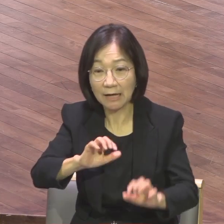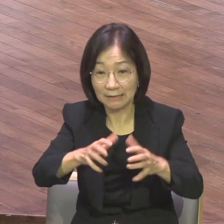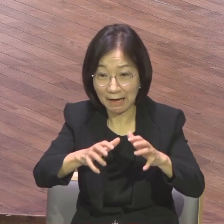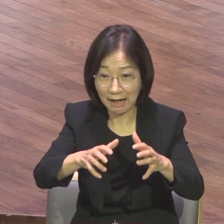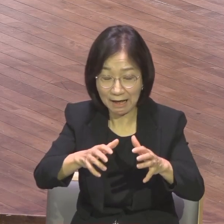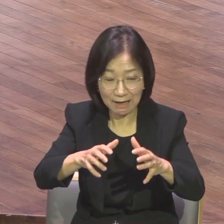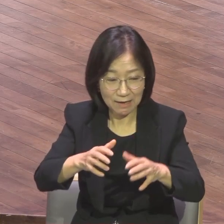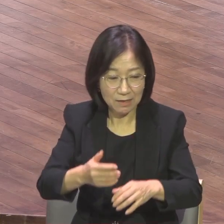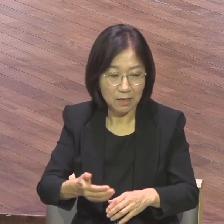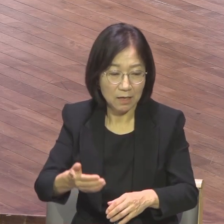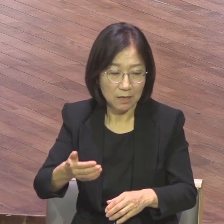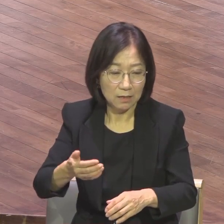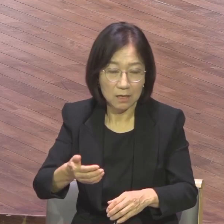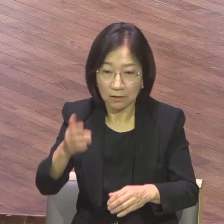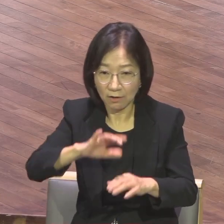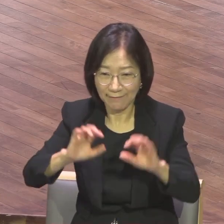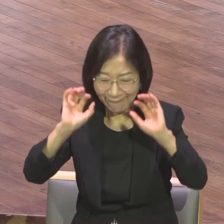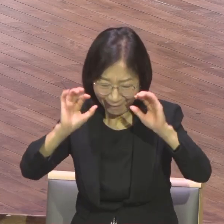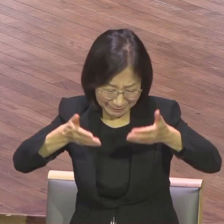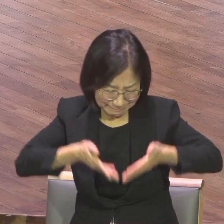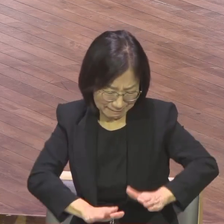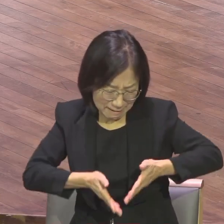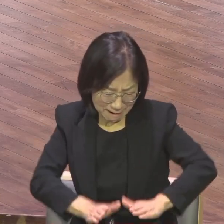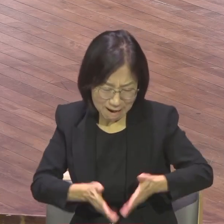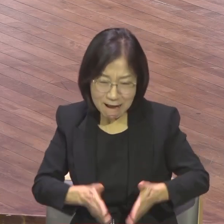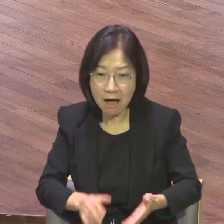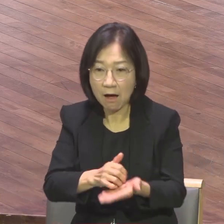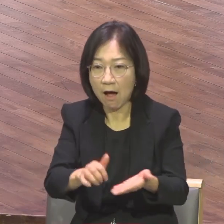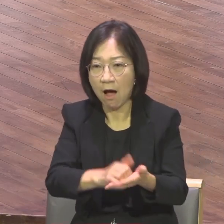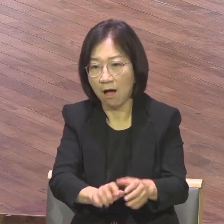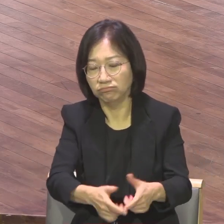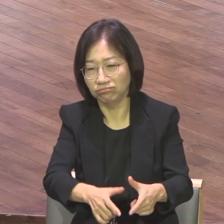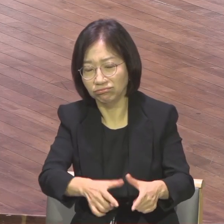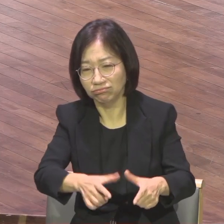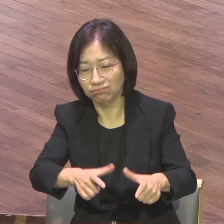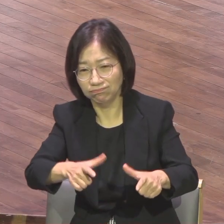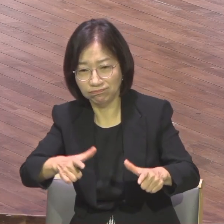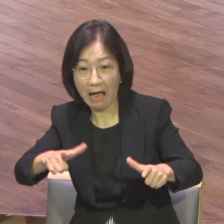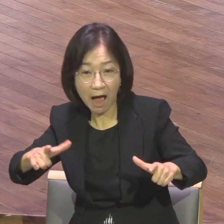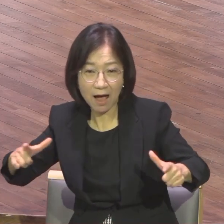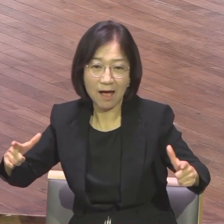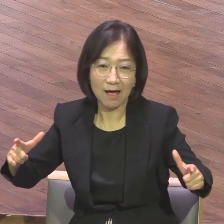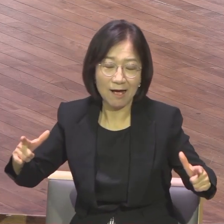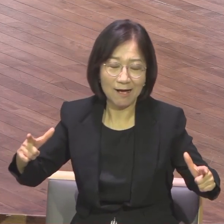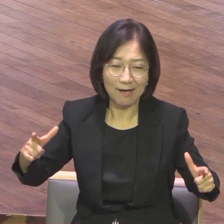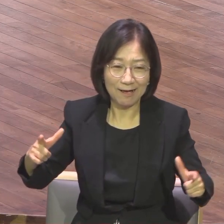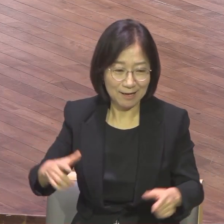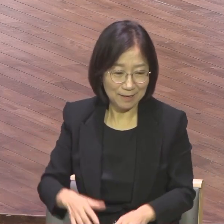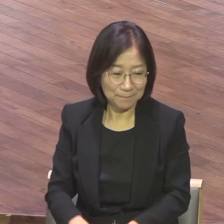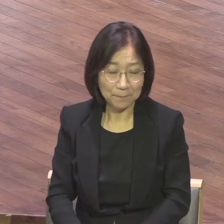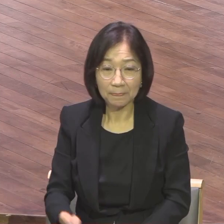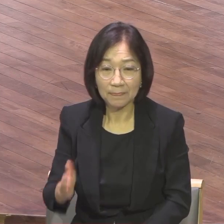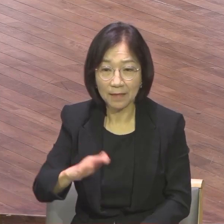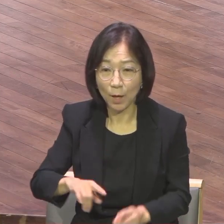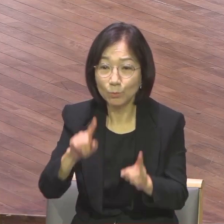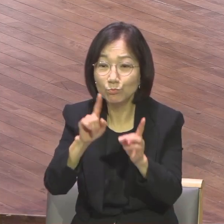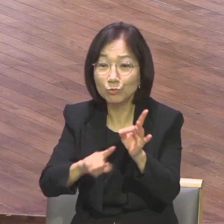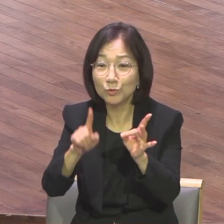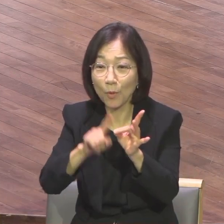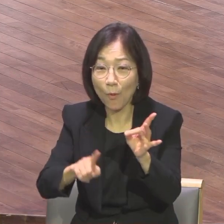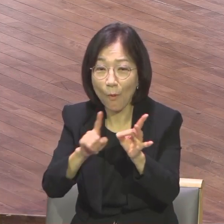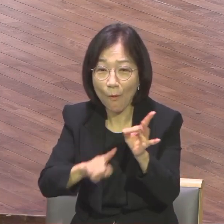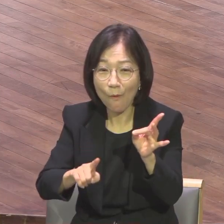쫙 계속 가난할수록 아이 많았잖아요. 막 올라가고 있어요. 다행스럽게 불교는 쭉 내려가고